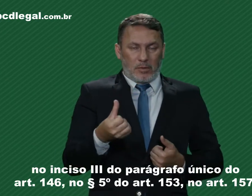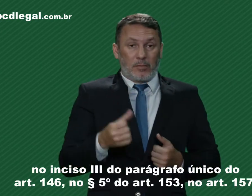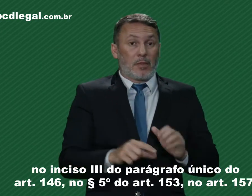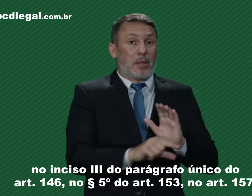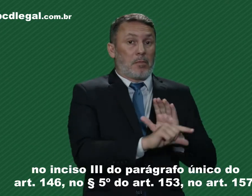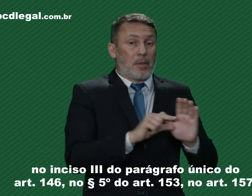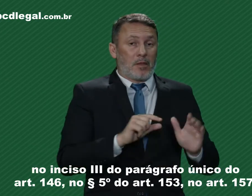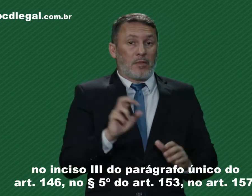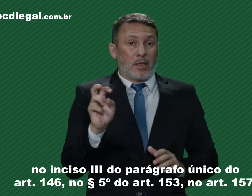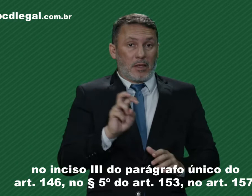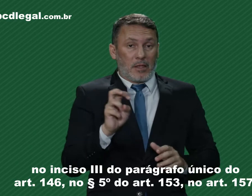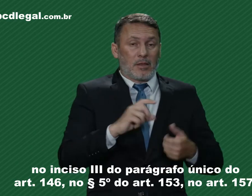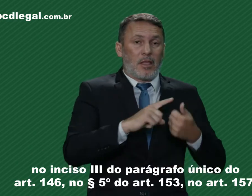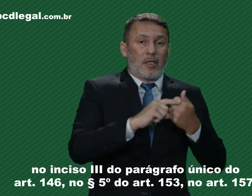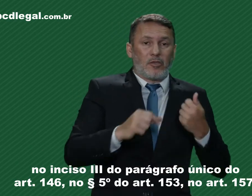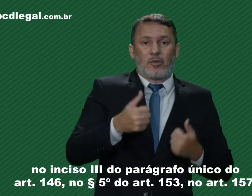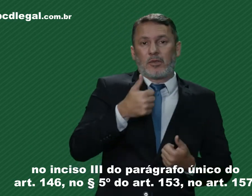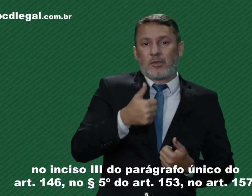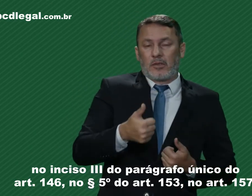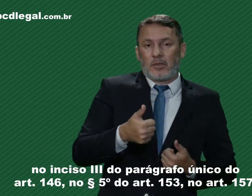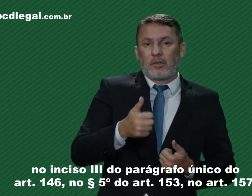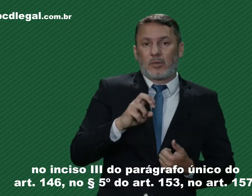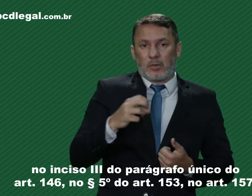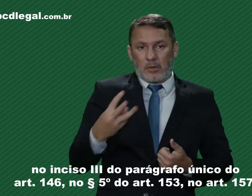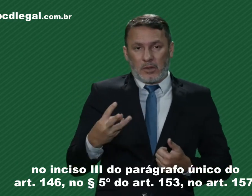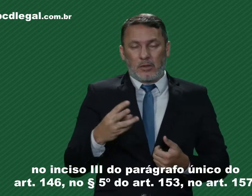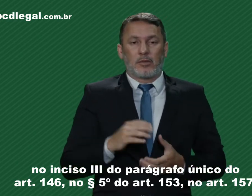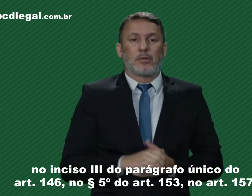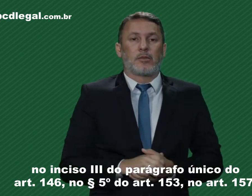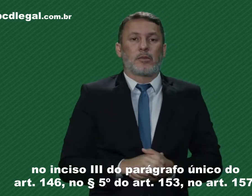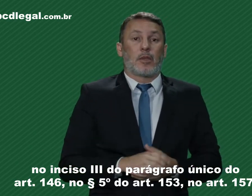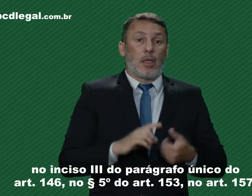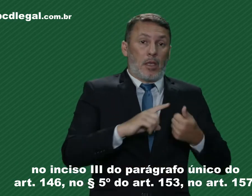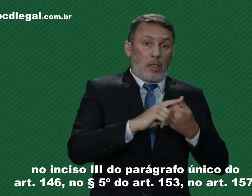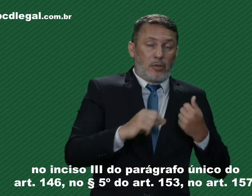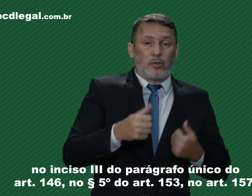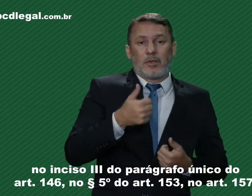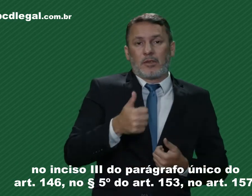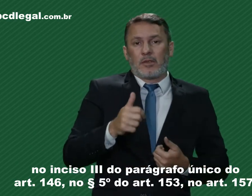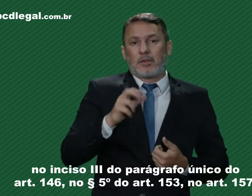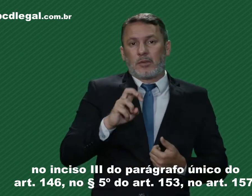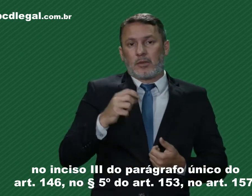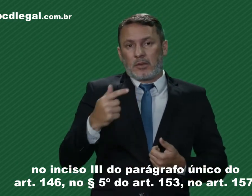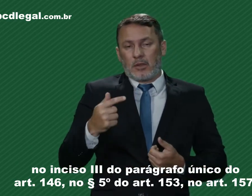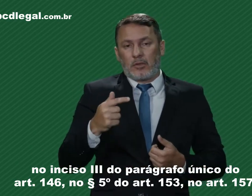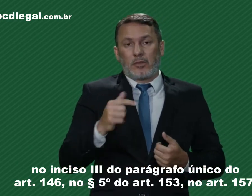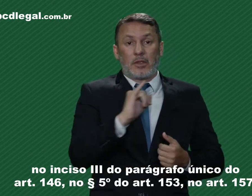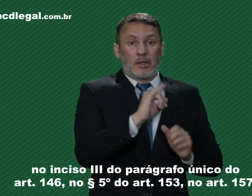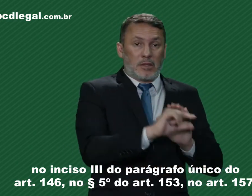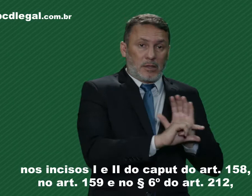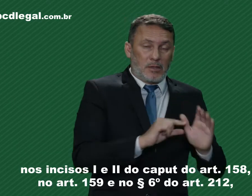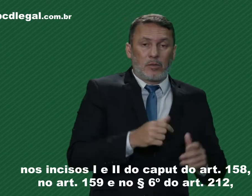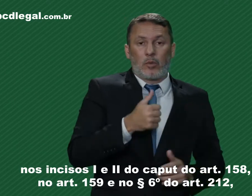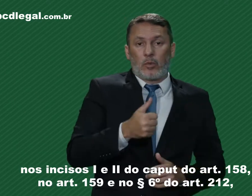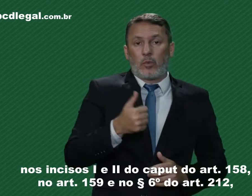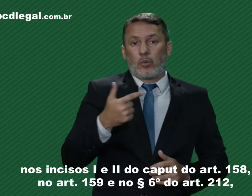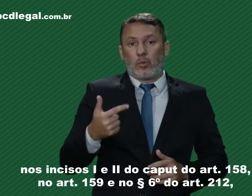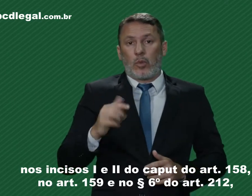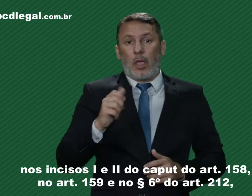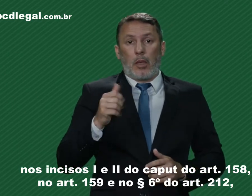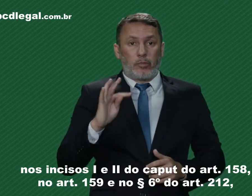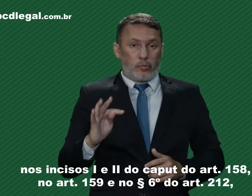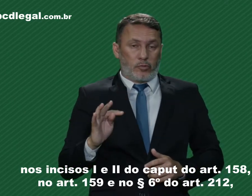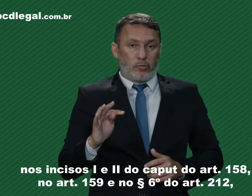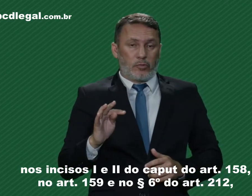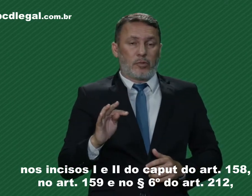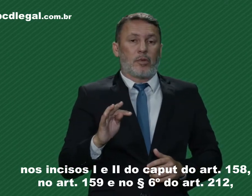artigo 146, no parágrafo 5º do artigo 153, no artigo 157, nos incisos